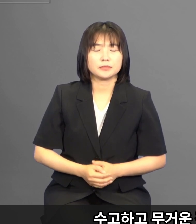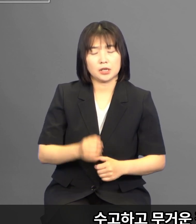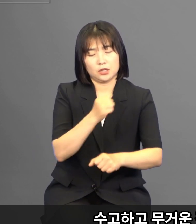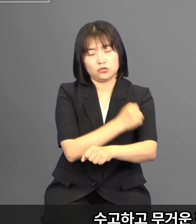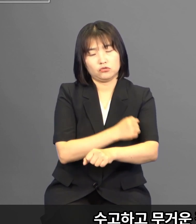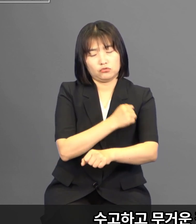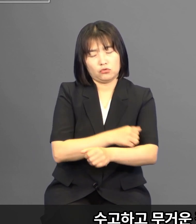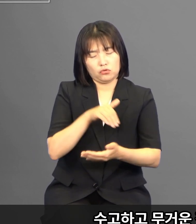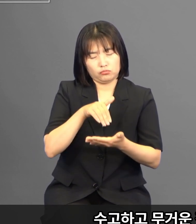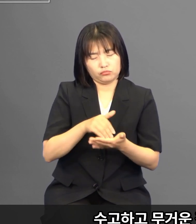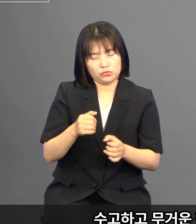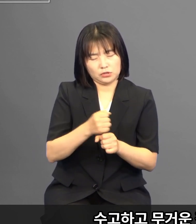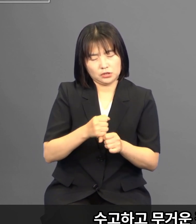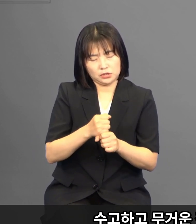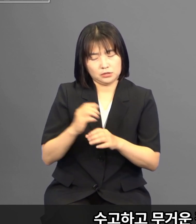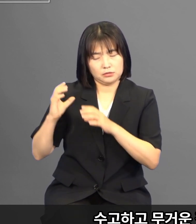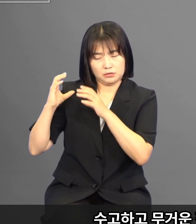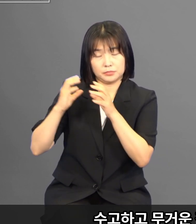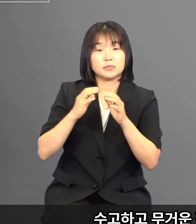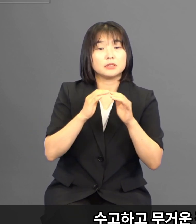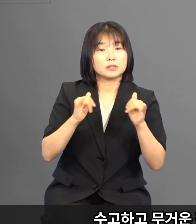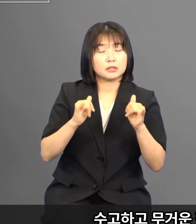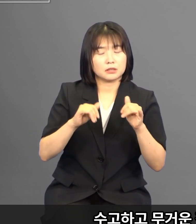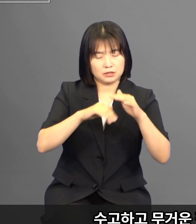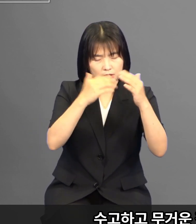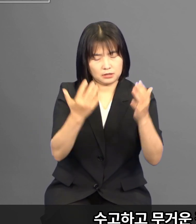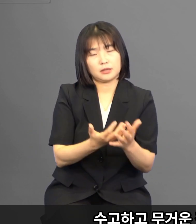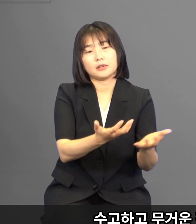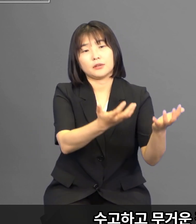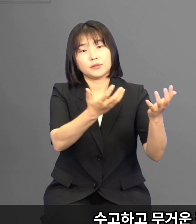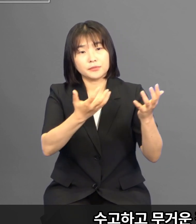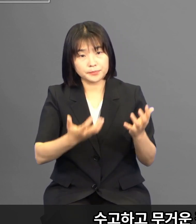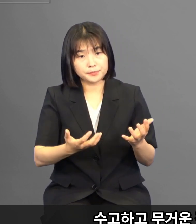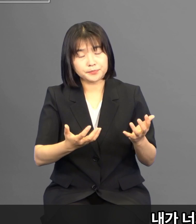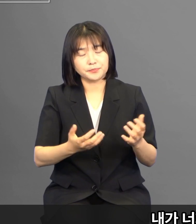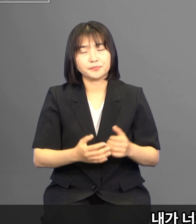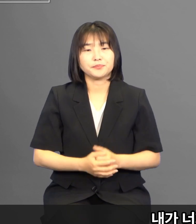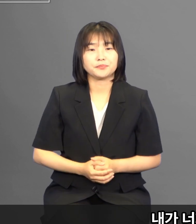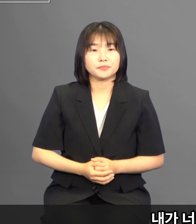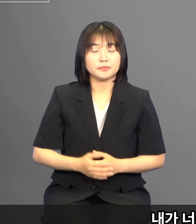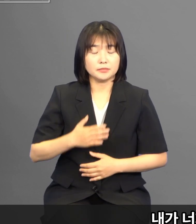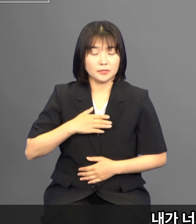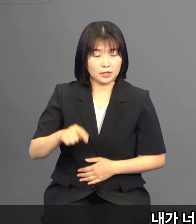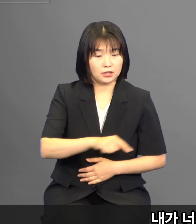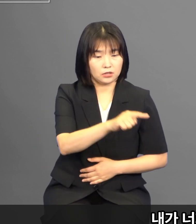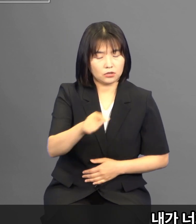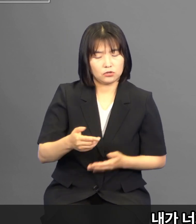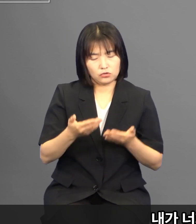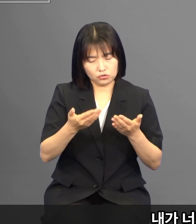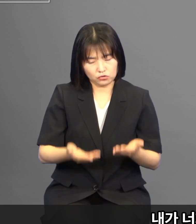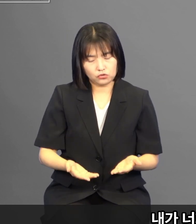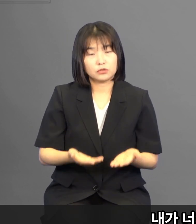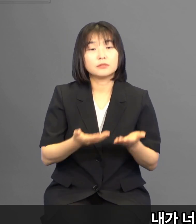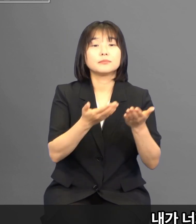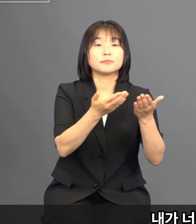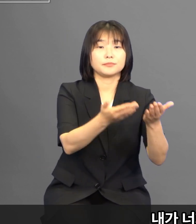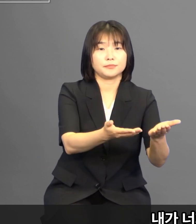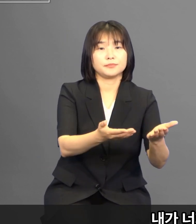수고하고 무거운 짐진 자들아 다 내게로 오라. 내가 너희를 쉬게 하리라.